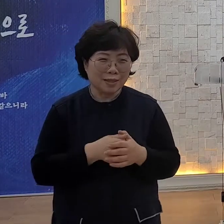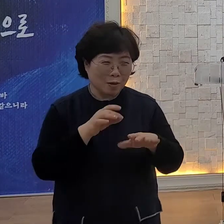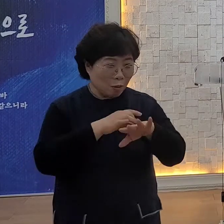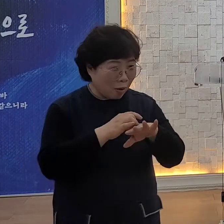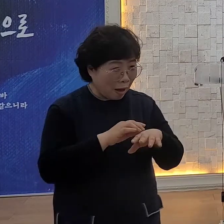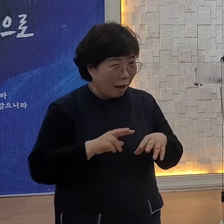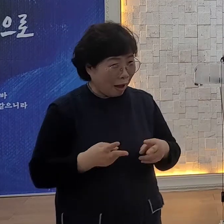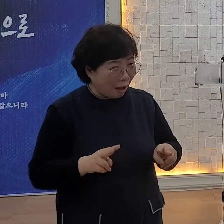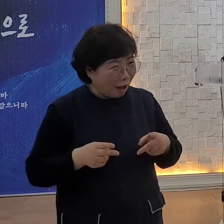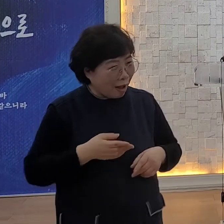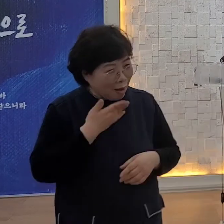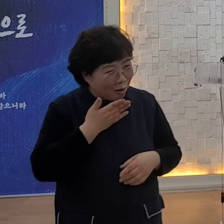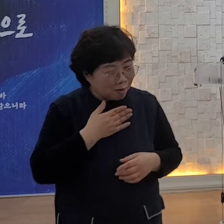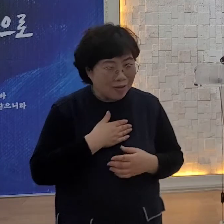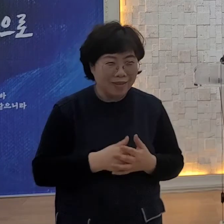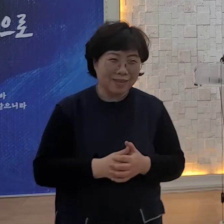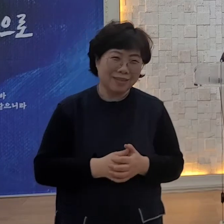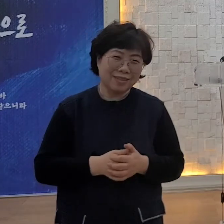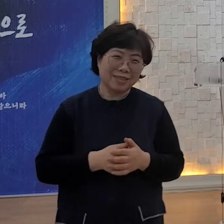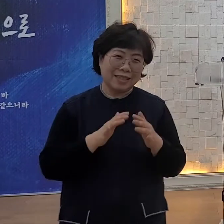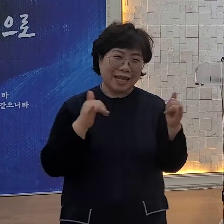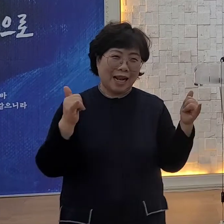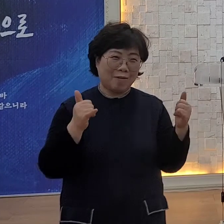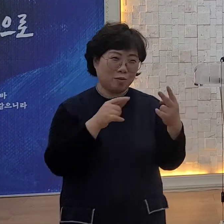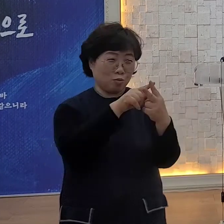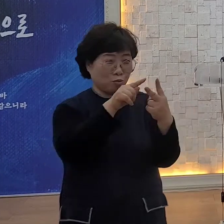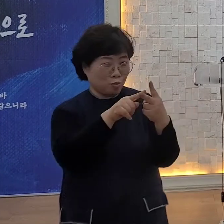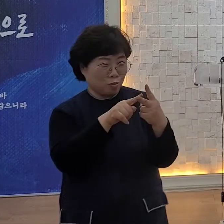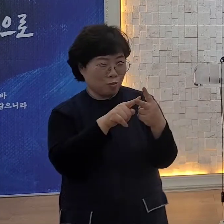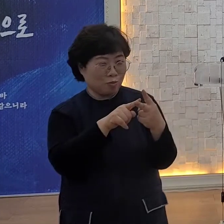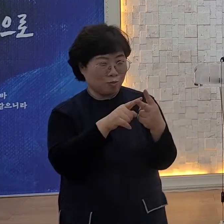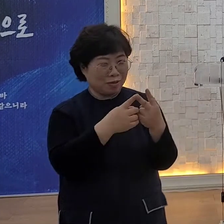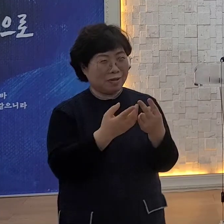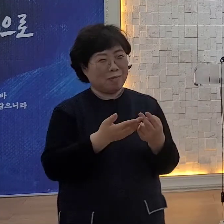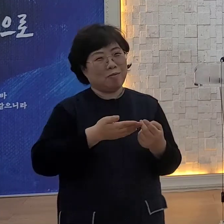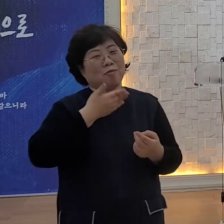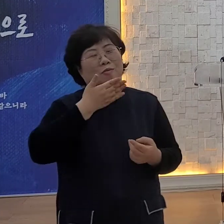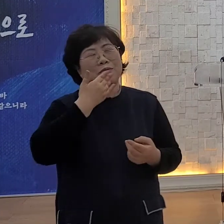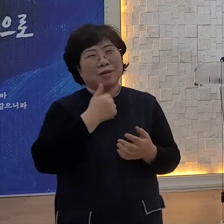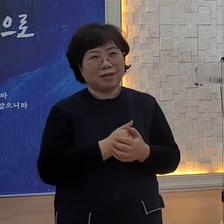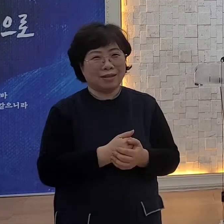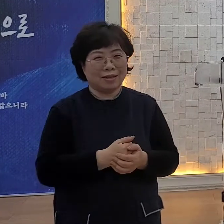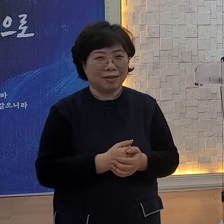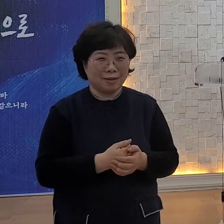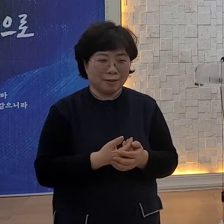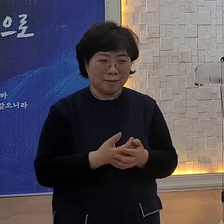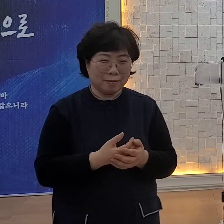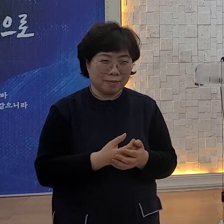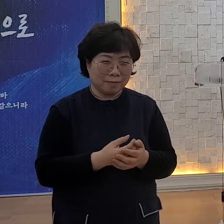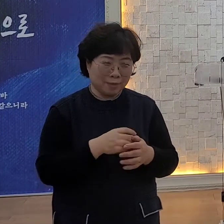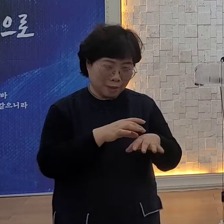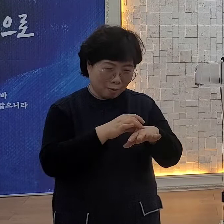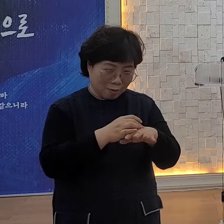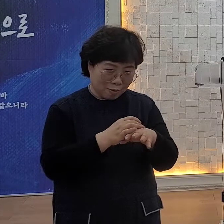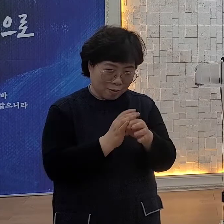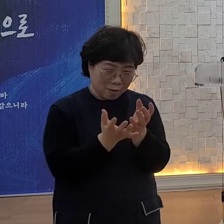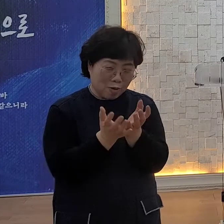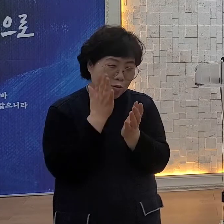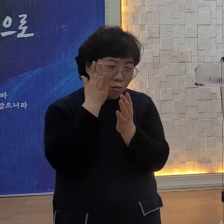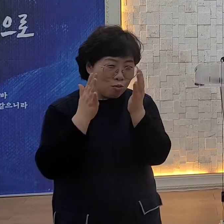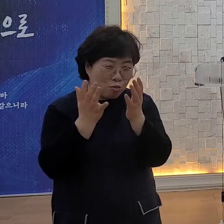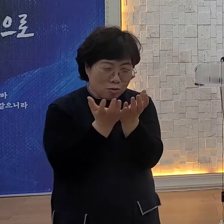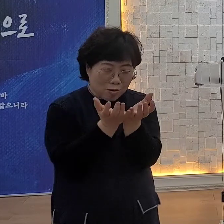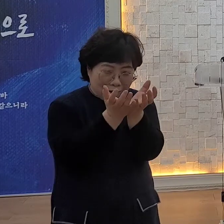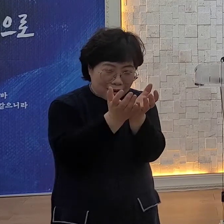고기를 봐도 고기 구워 먹는다고 캠핑 가서 막 고기 굽고 얼마나 근데 쌈에다가 고기까지 우리 풀도